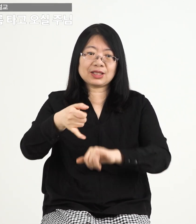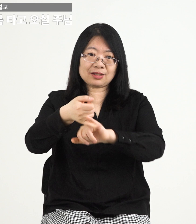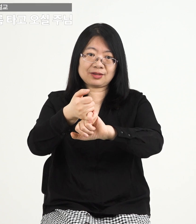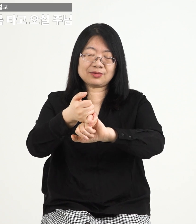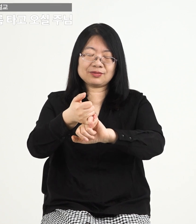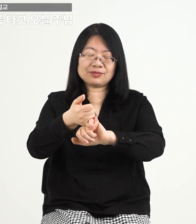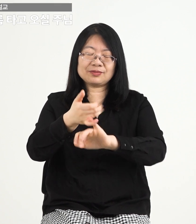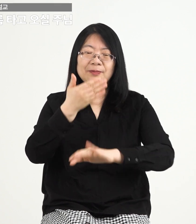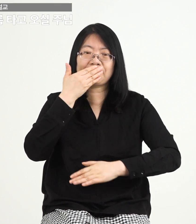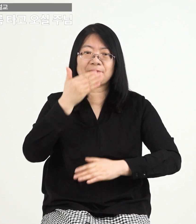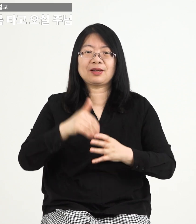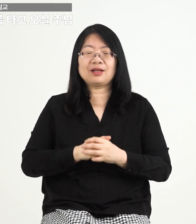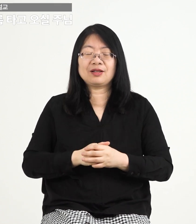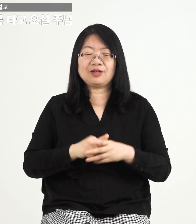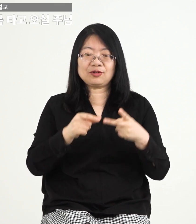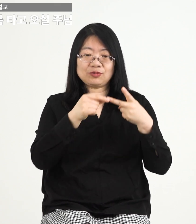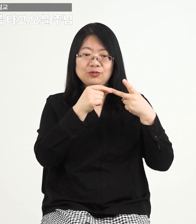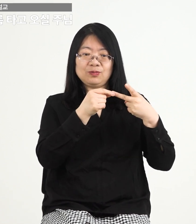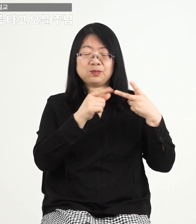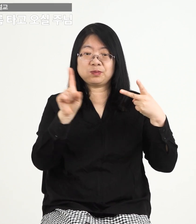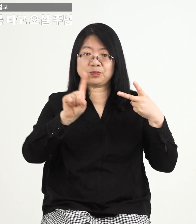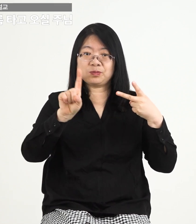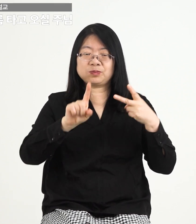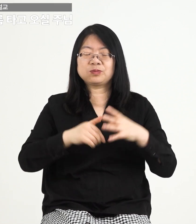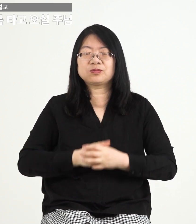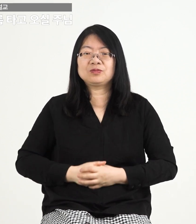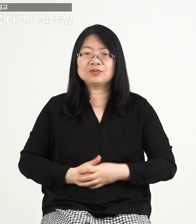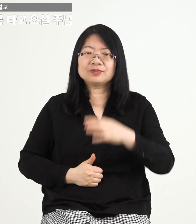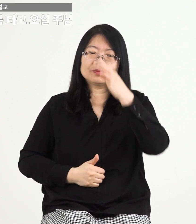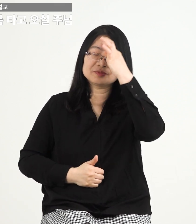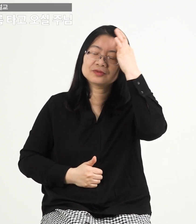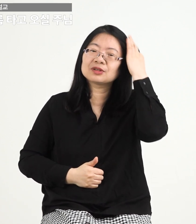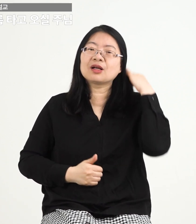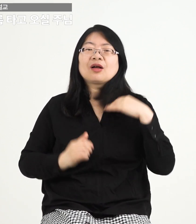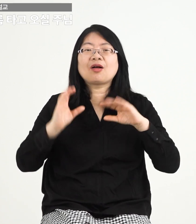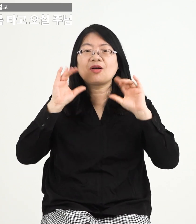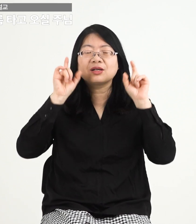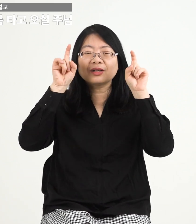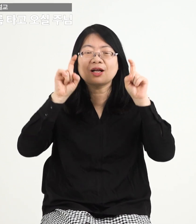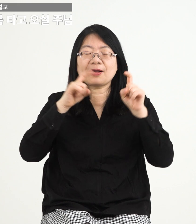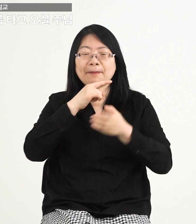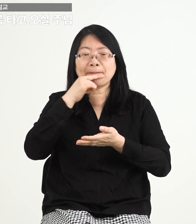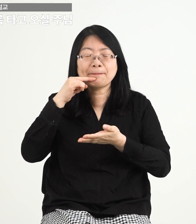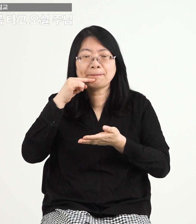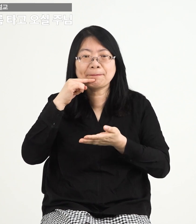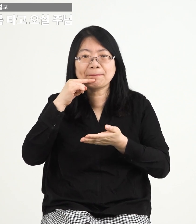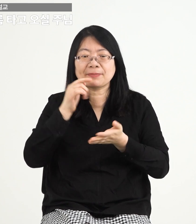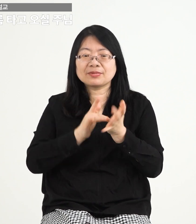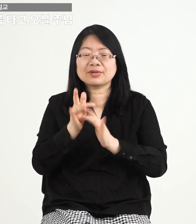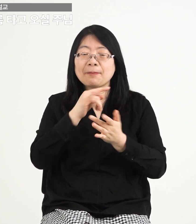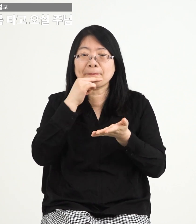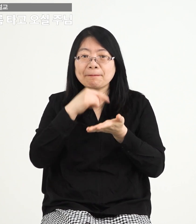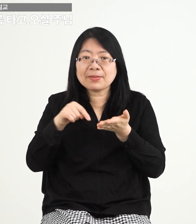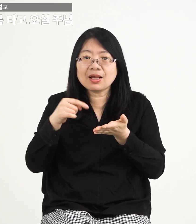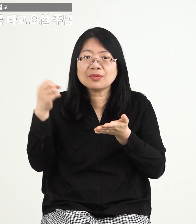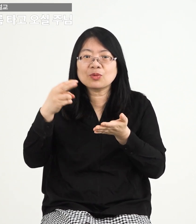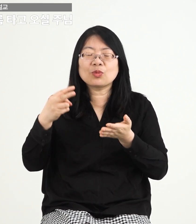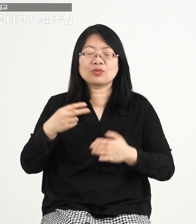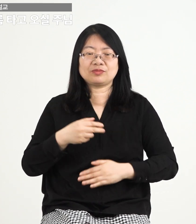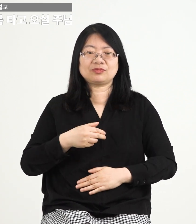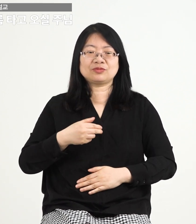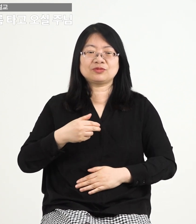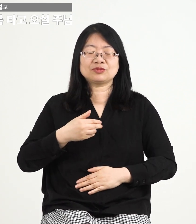거예요. 두 번째가 뭐냐 하면 어린 양의 피와 자기들이 증언하는